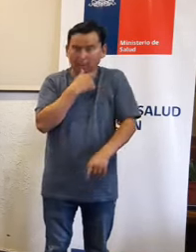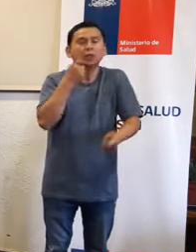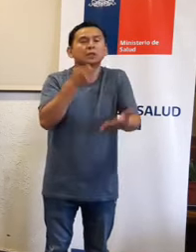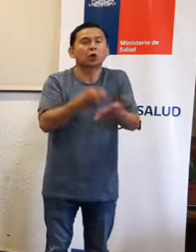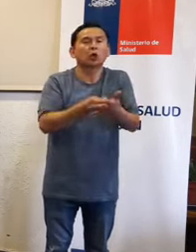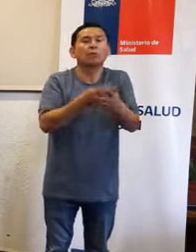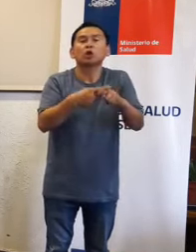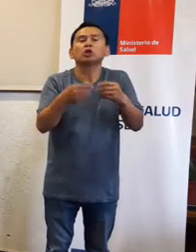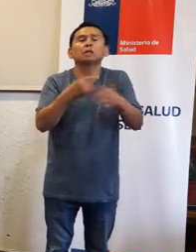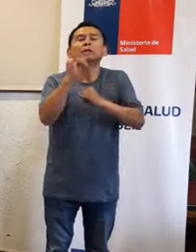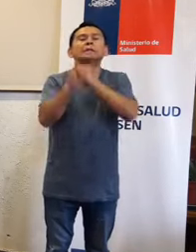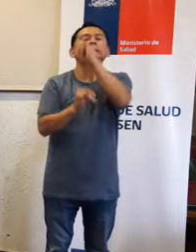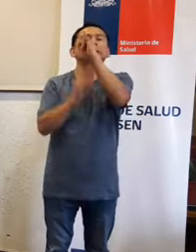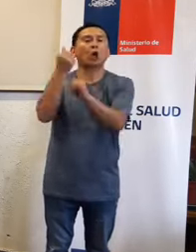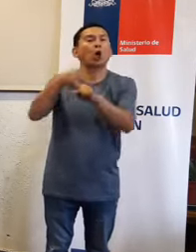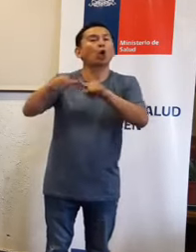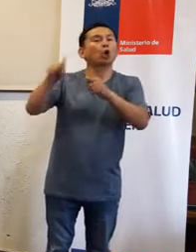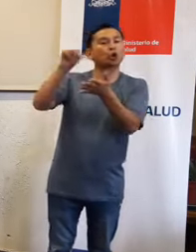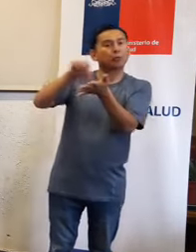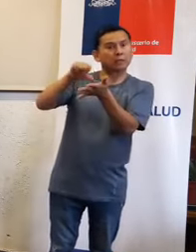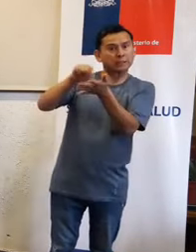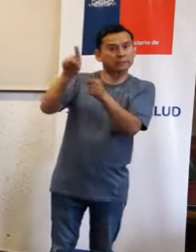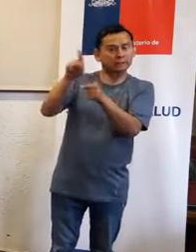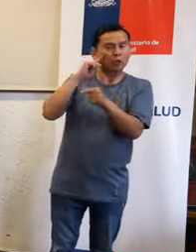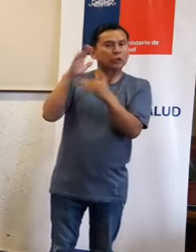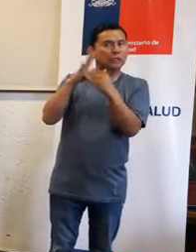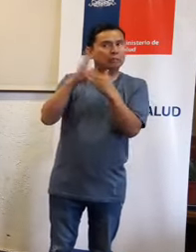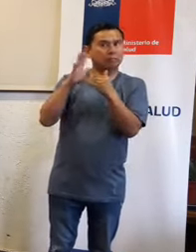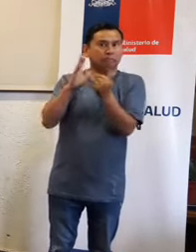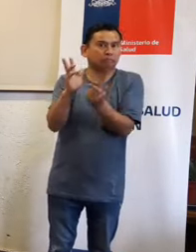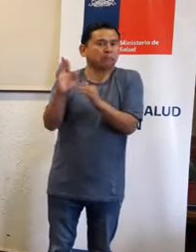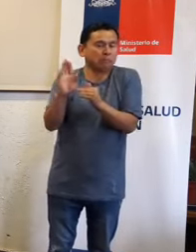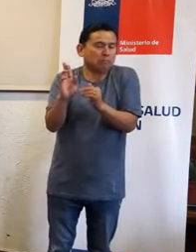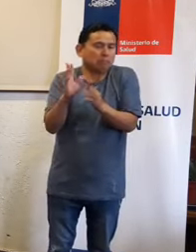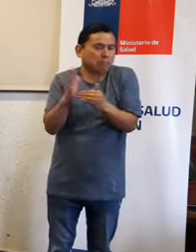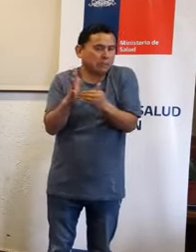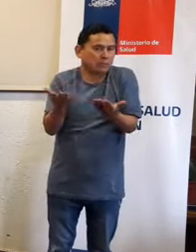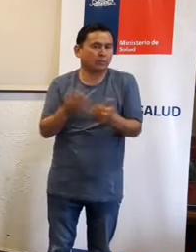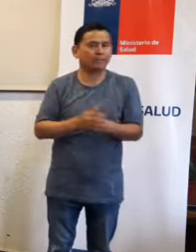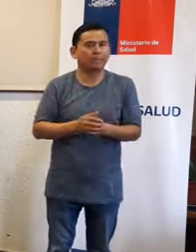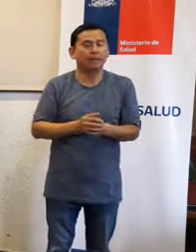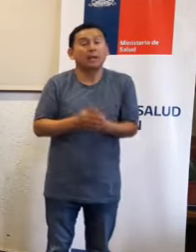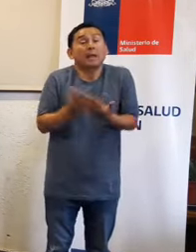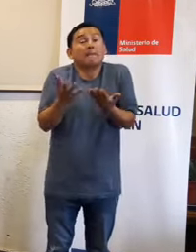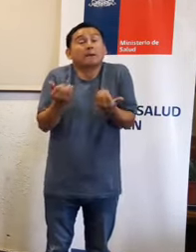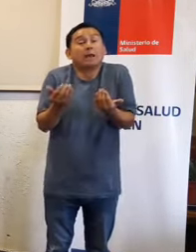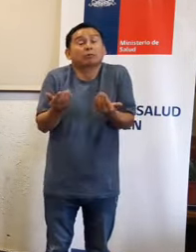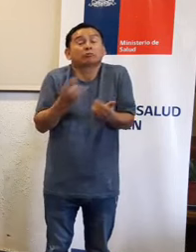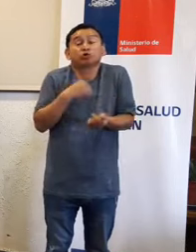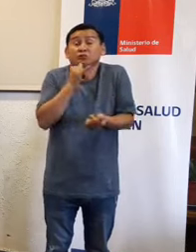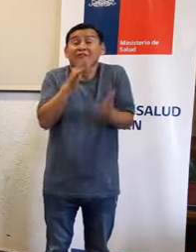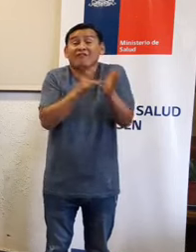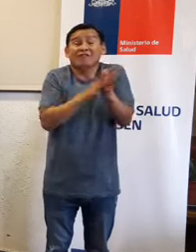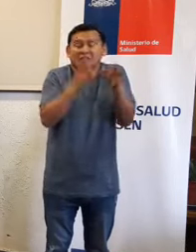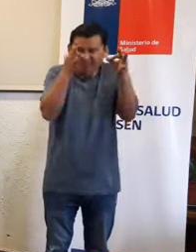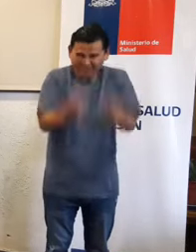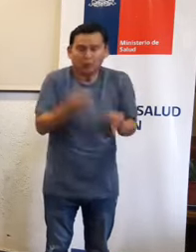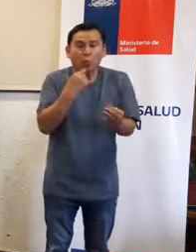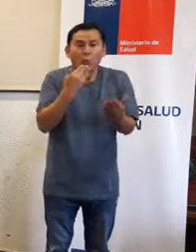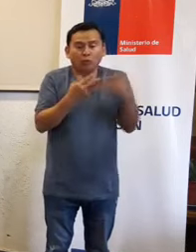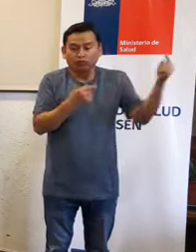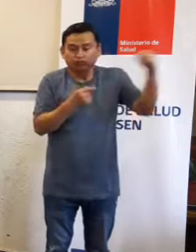se hacen a proveedores internacionales y de ahí que hay un tiempo para que estos puedan llegar. Esperamos que puedan. Yo no le puedo dar una fecha exacta